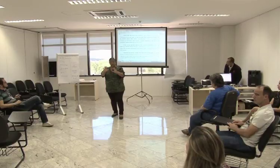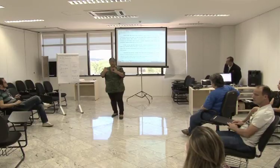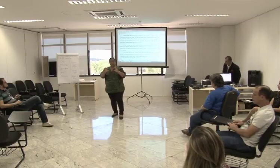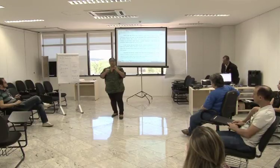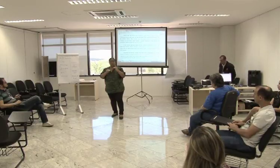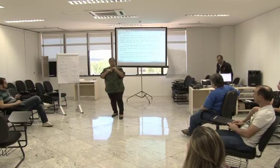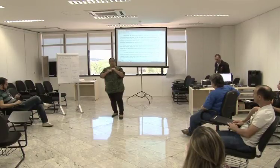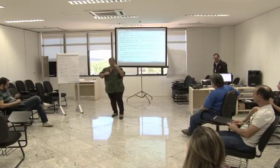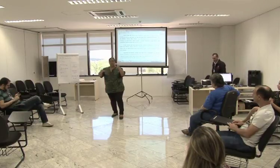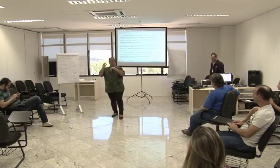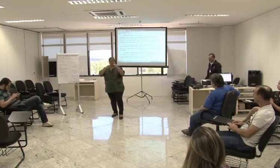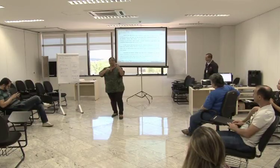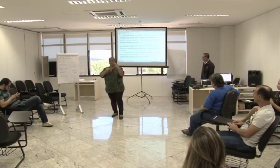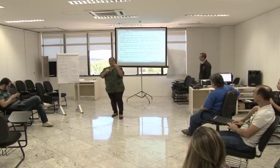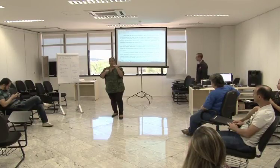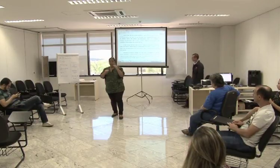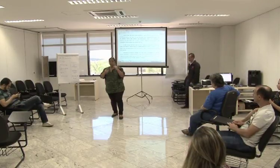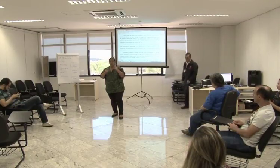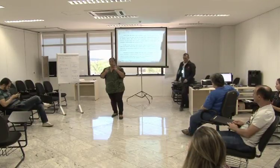Exatamente, mas eu não consegui dinheiro suficiente.